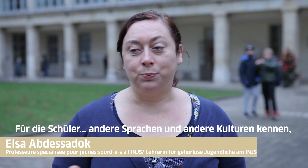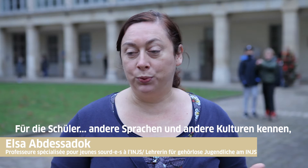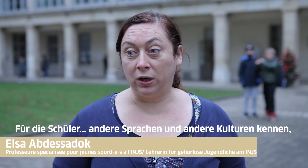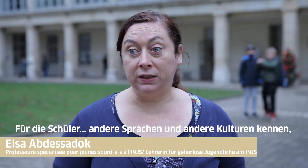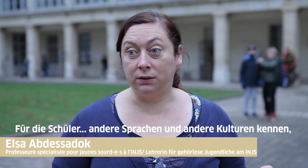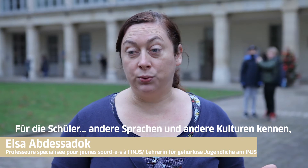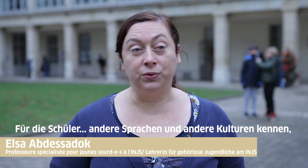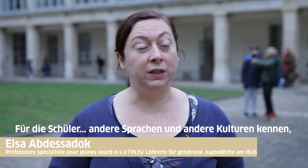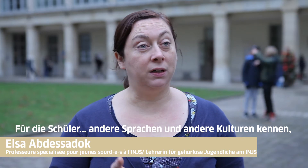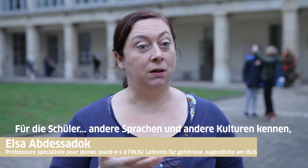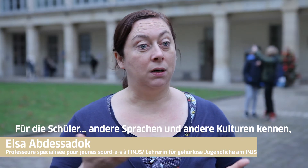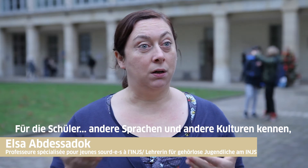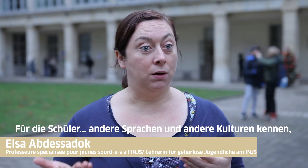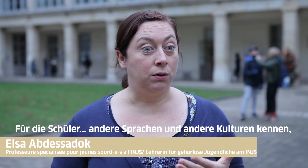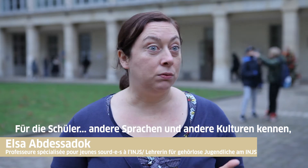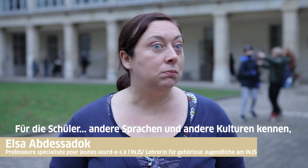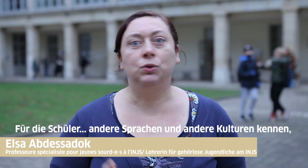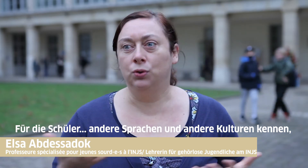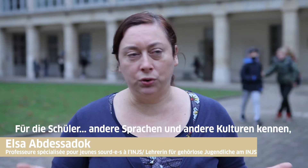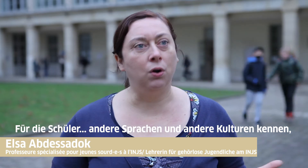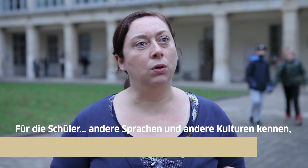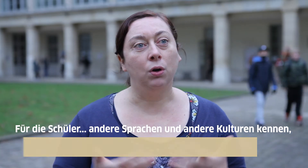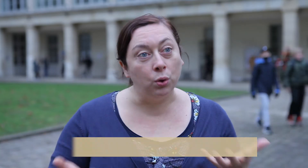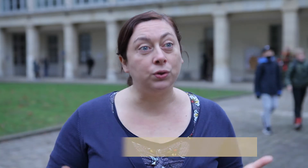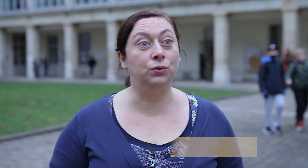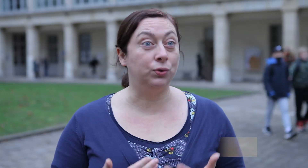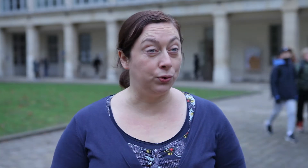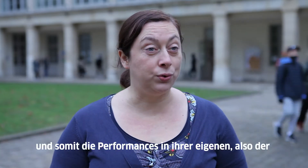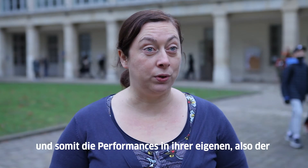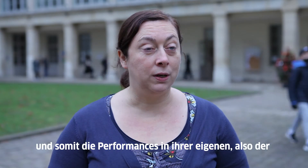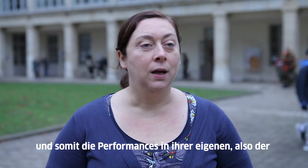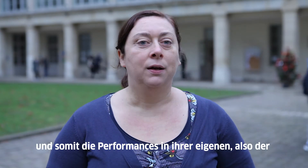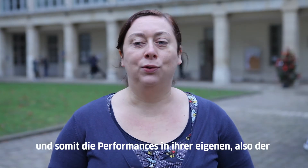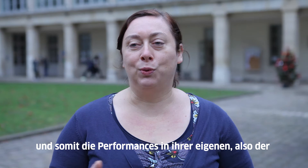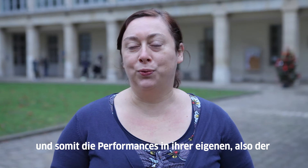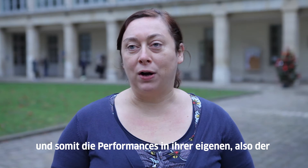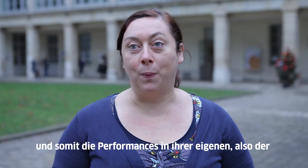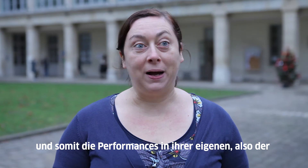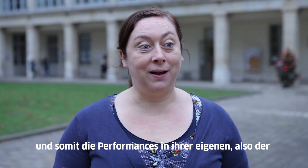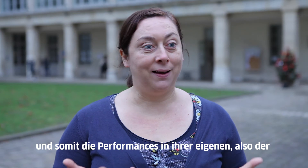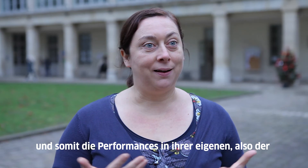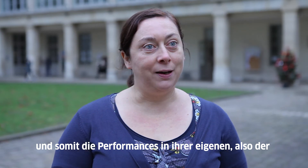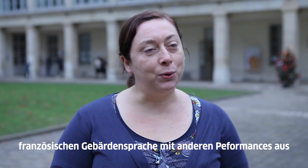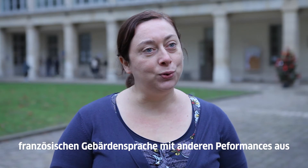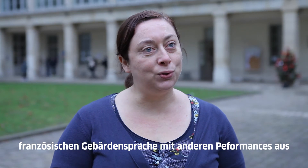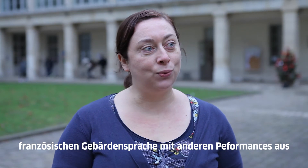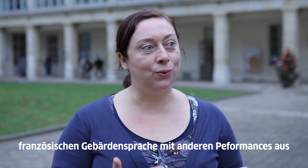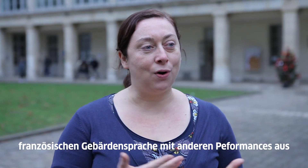pouvoir découvrir d'autres langues, d'autres cultures. Donc pouvoir comparer les productions